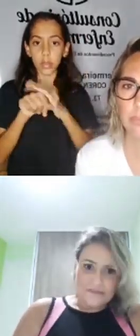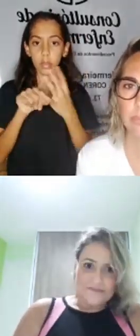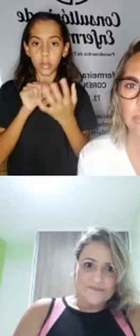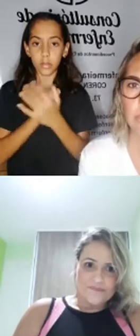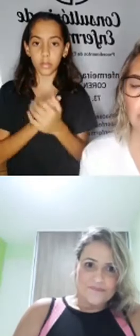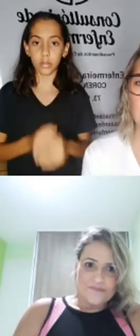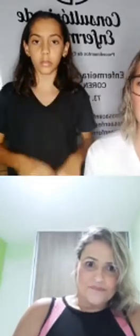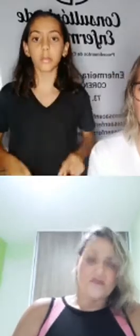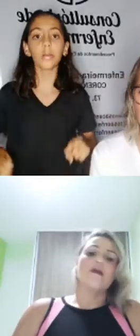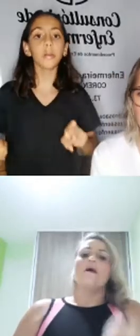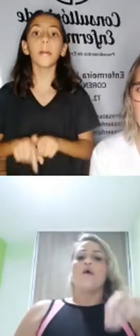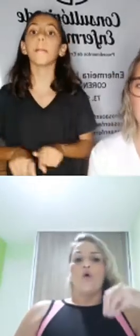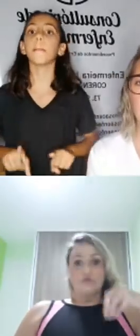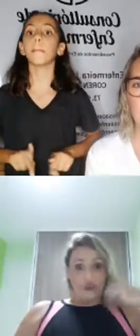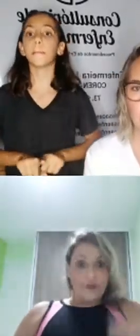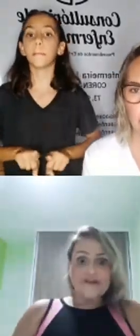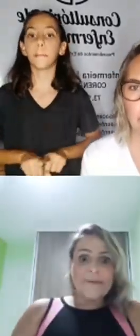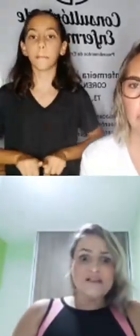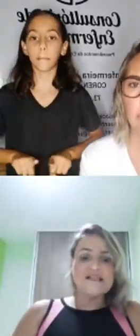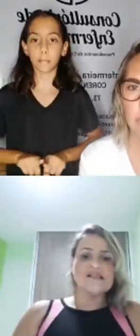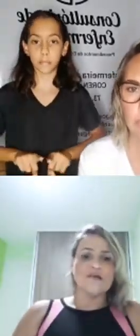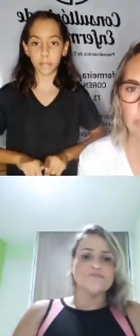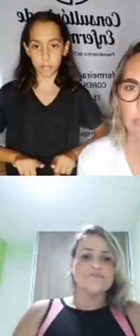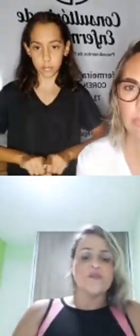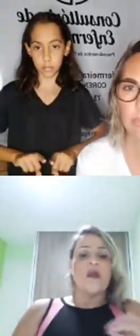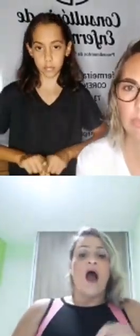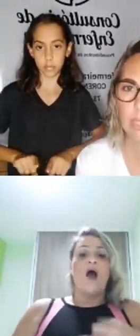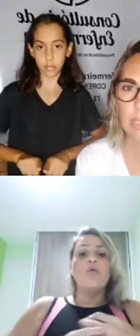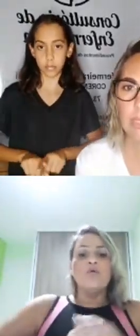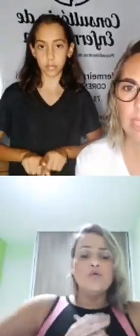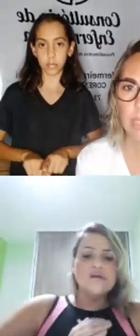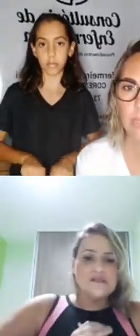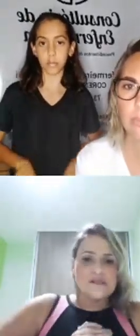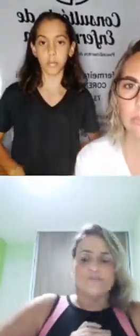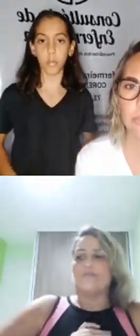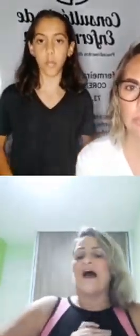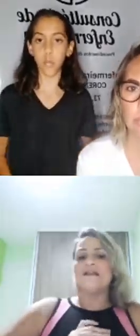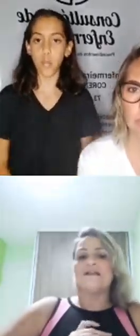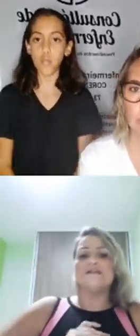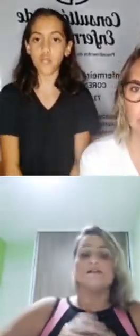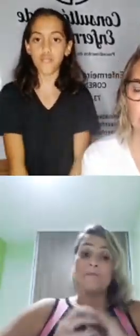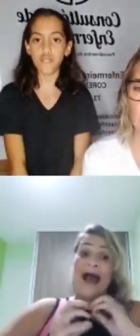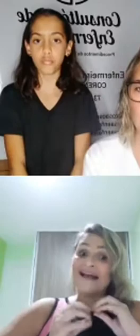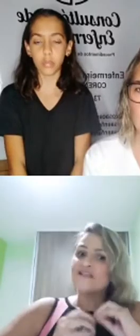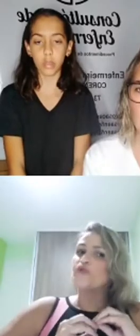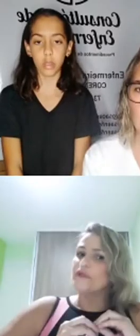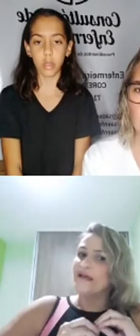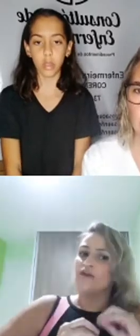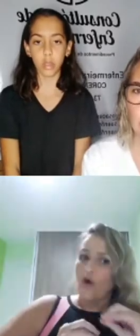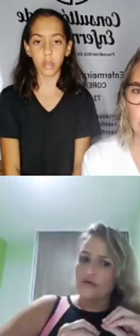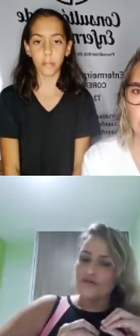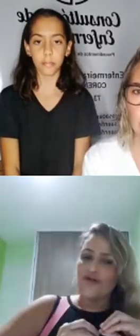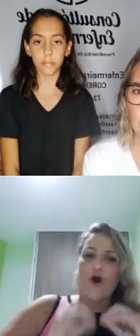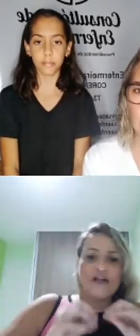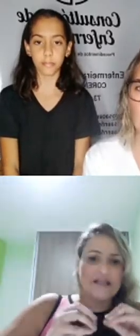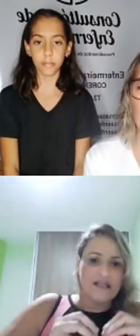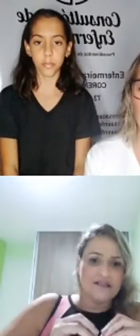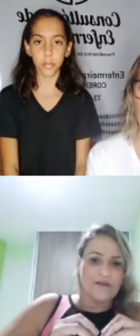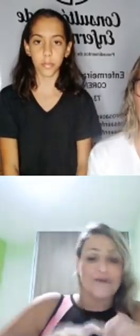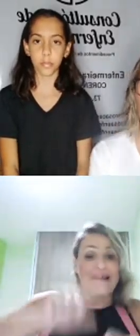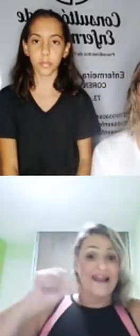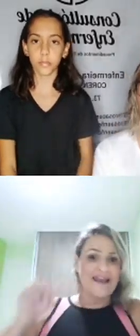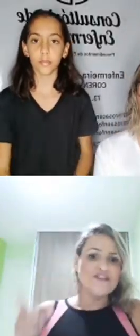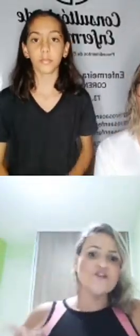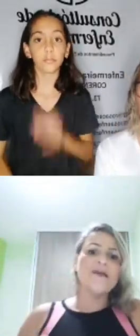também com o dobro da proteção. Alguns países mais cuidadosos